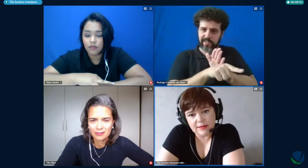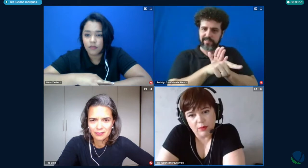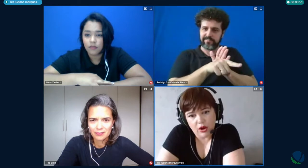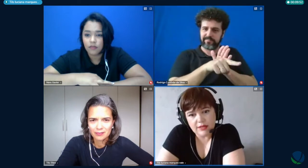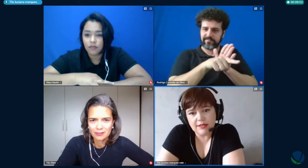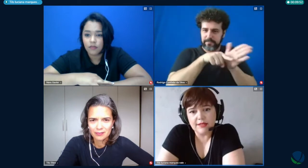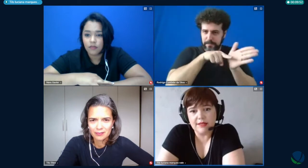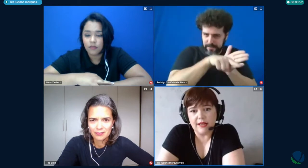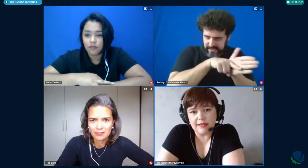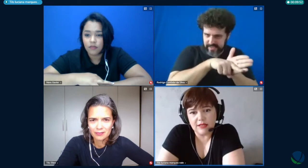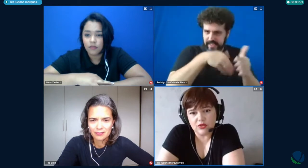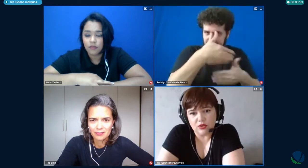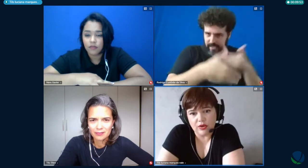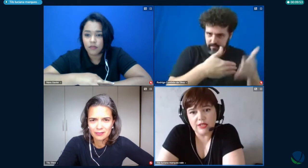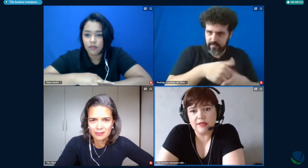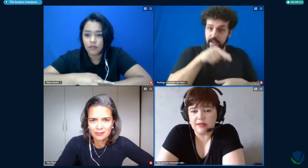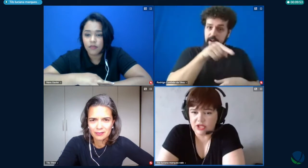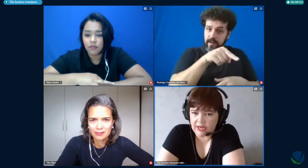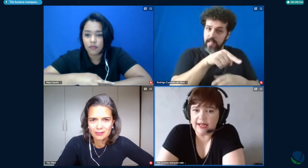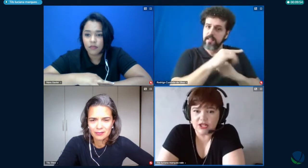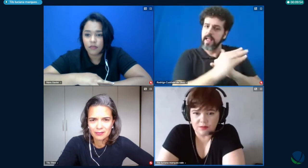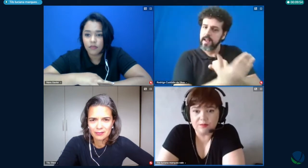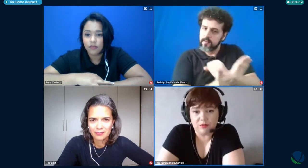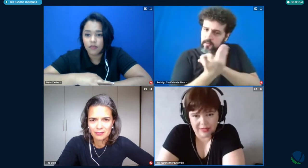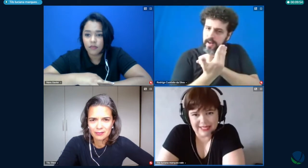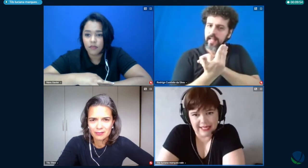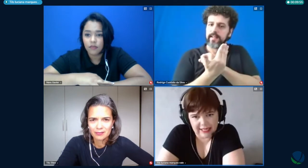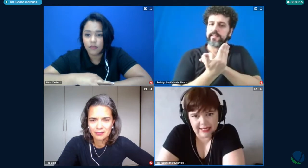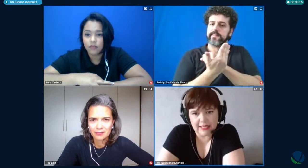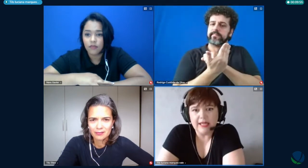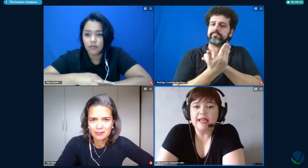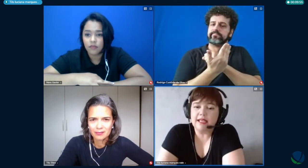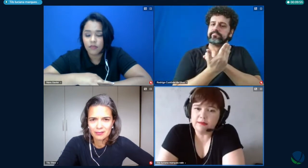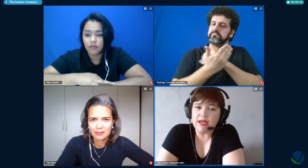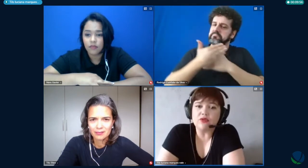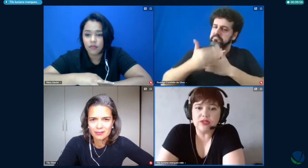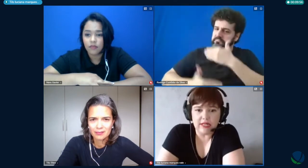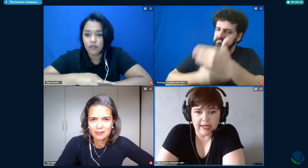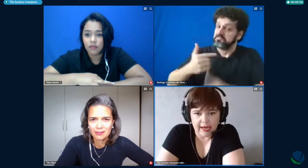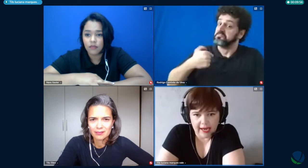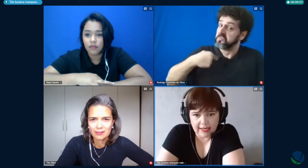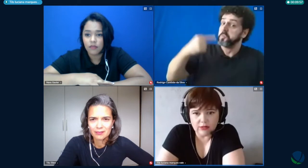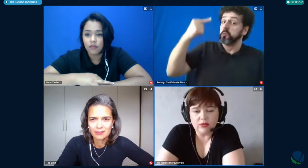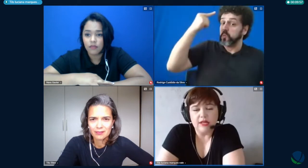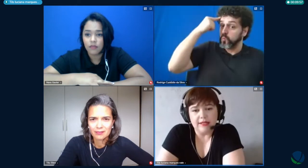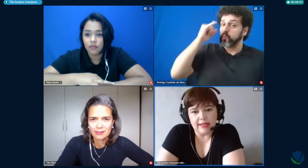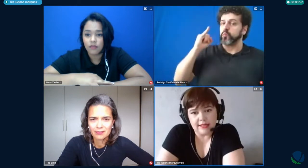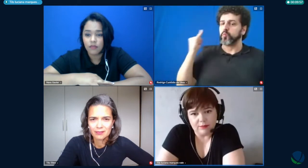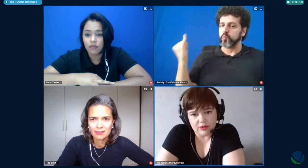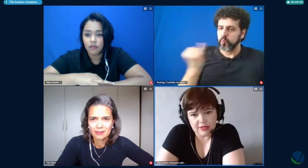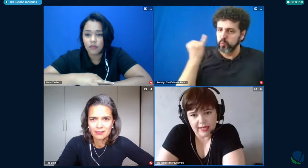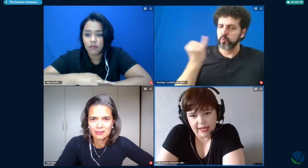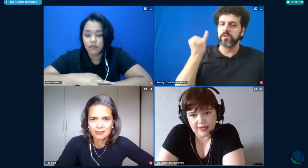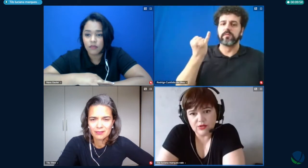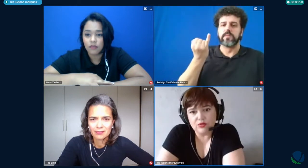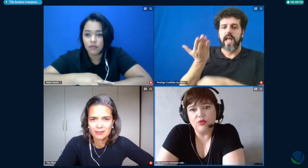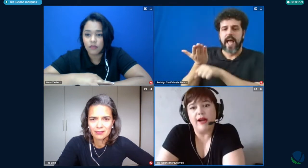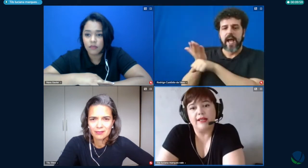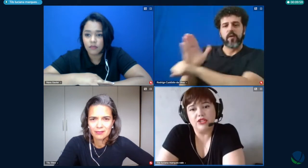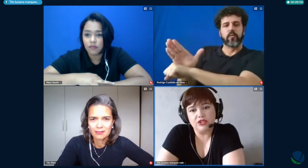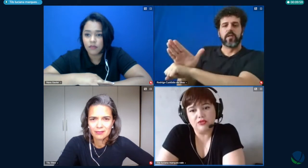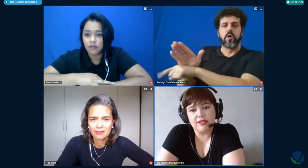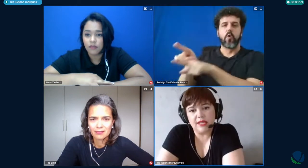as respostas às questões de análise de pesquisa que me auxiliaram nesse